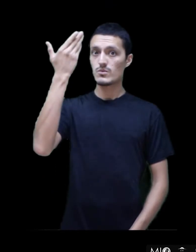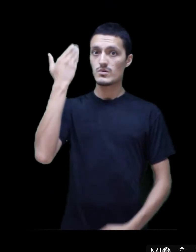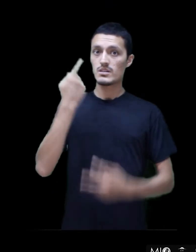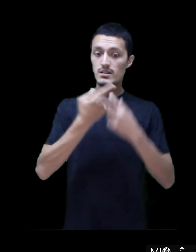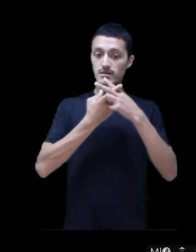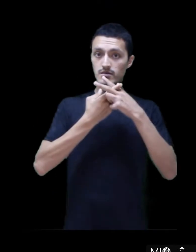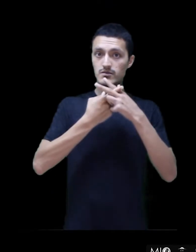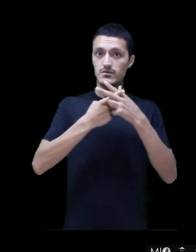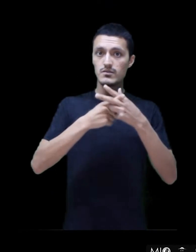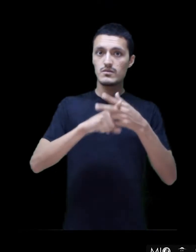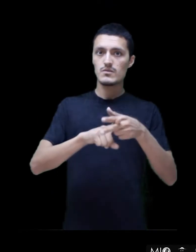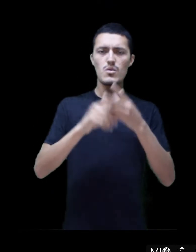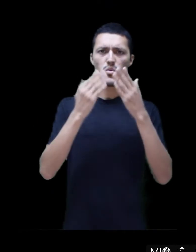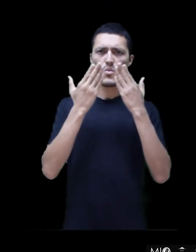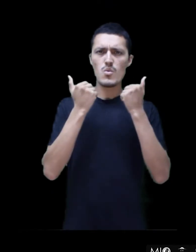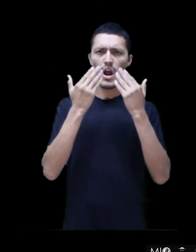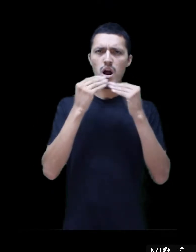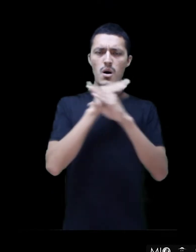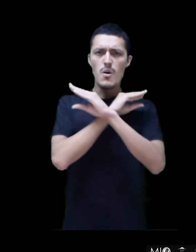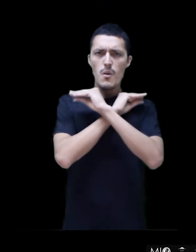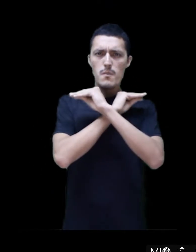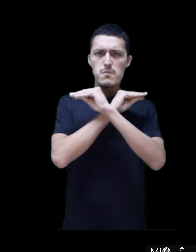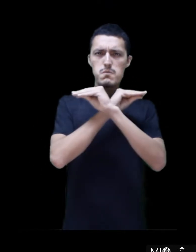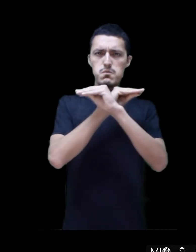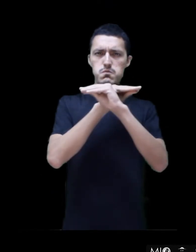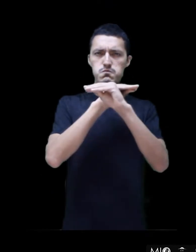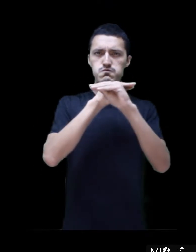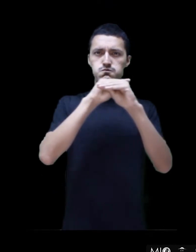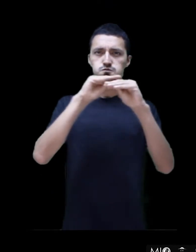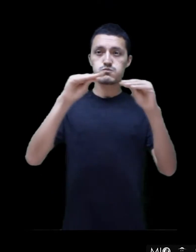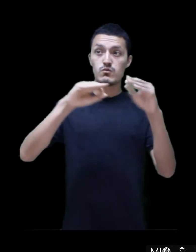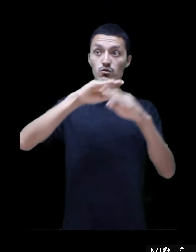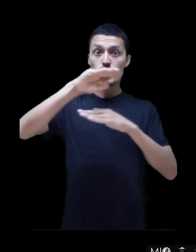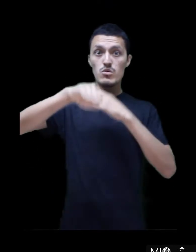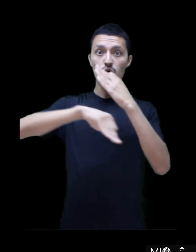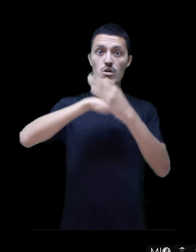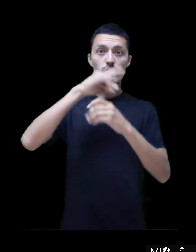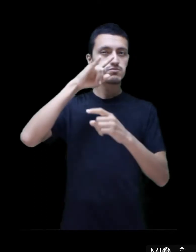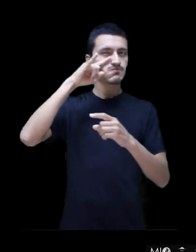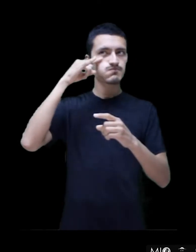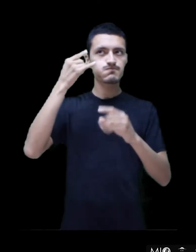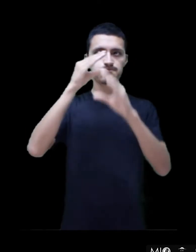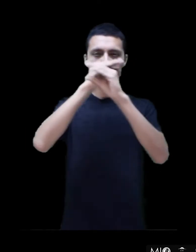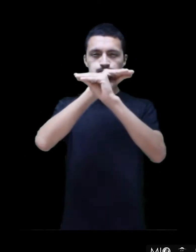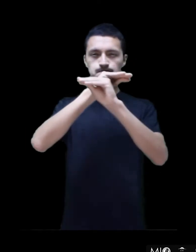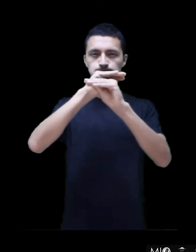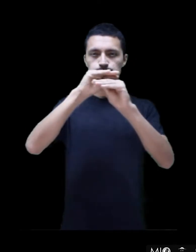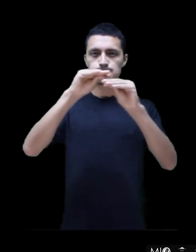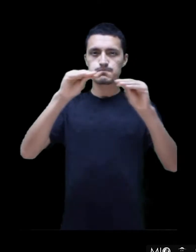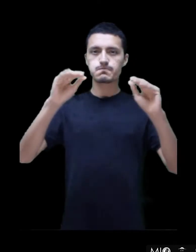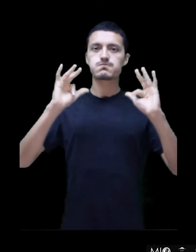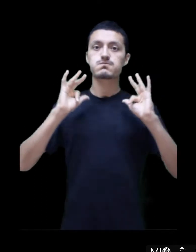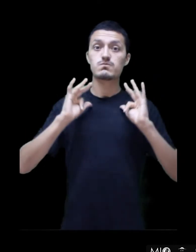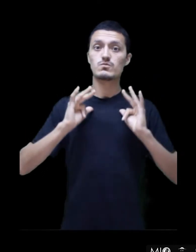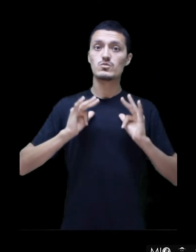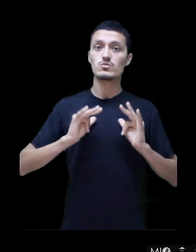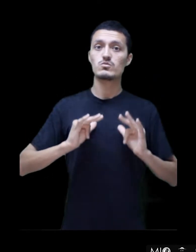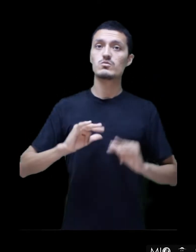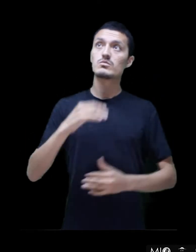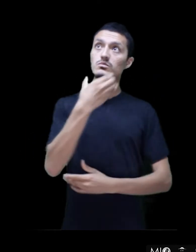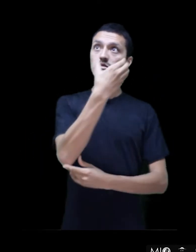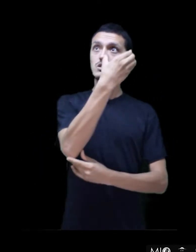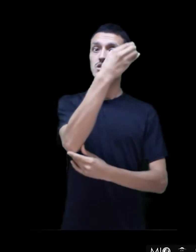Al principio, no había nada reunido. Todo era invisible. Todo estaba tranquilo en el